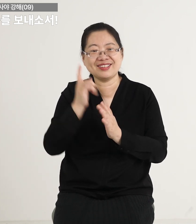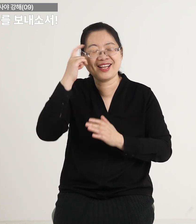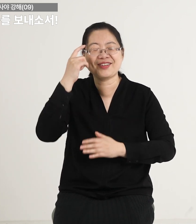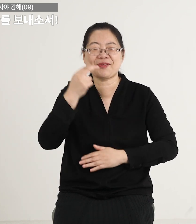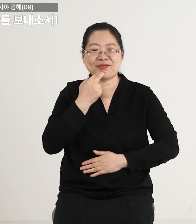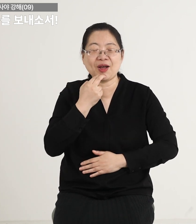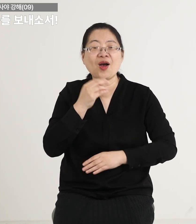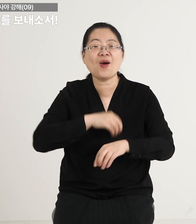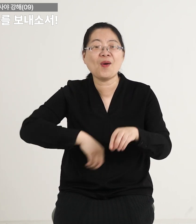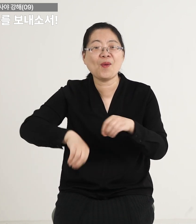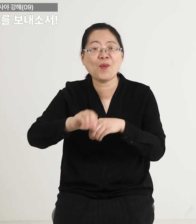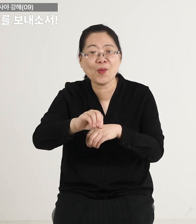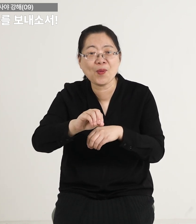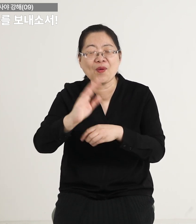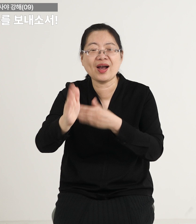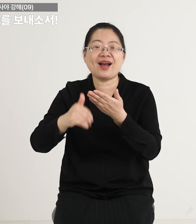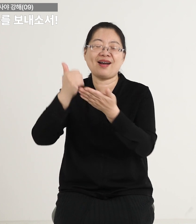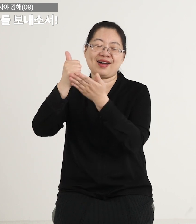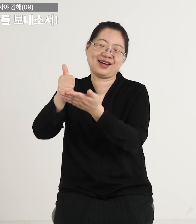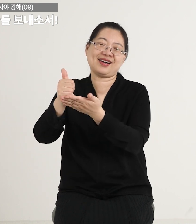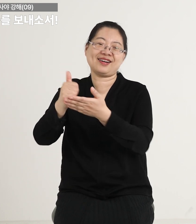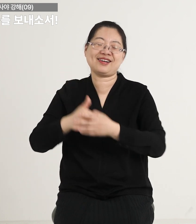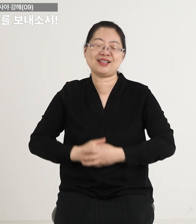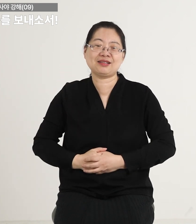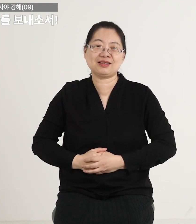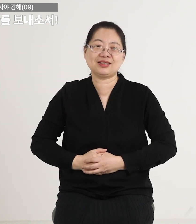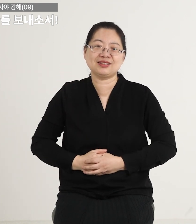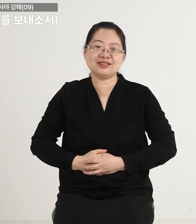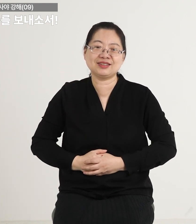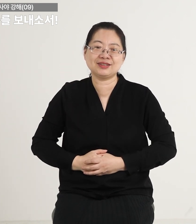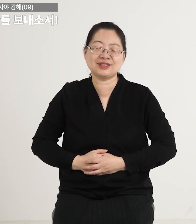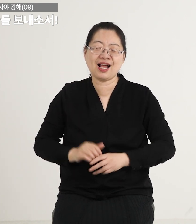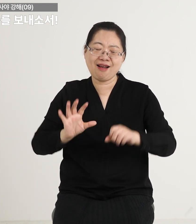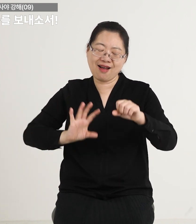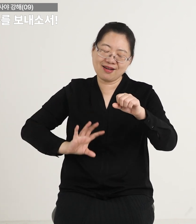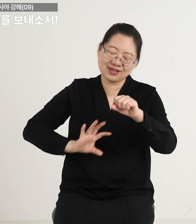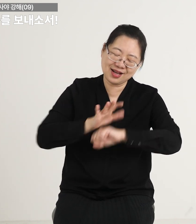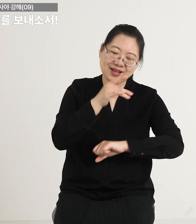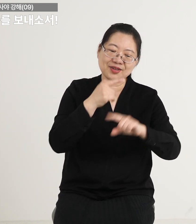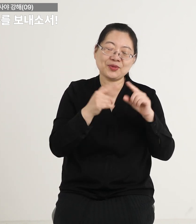않는다. 오히려 하나님께서